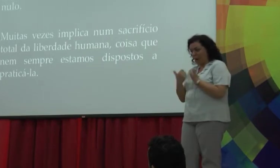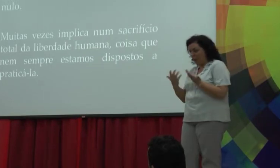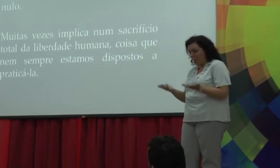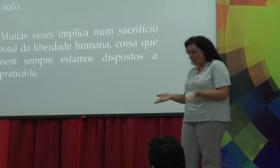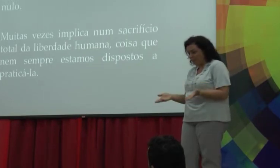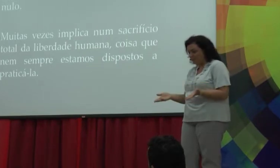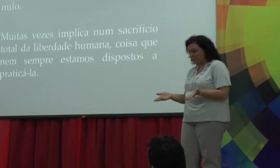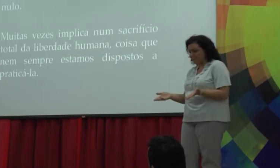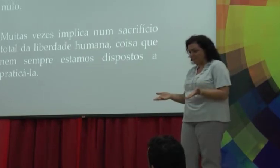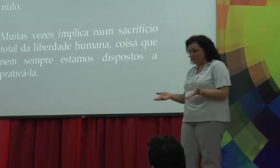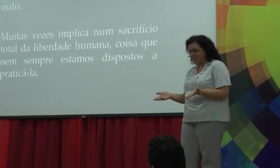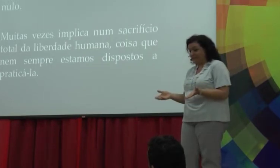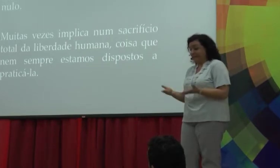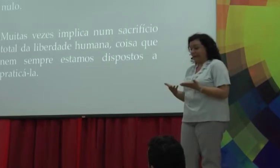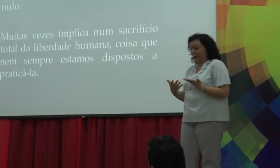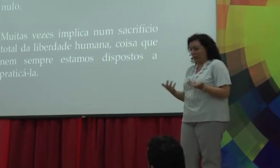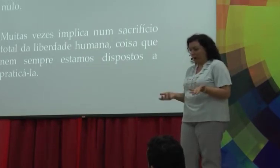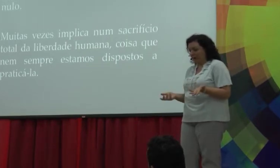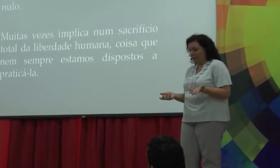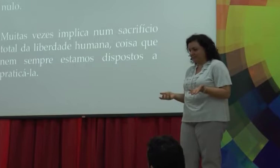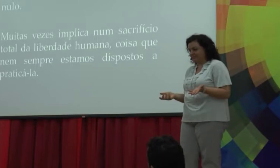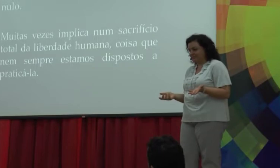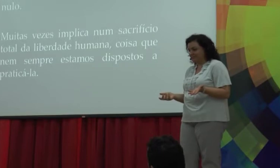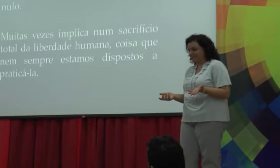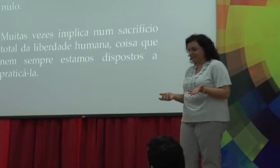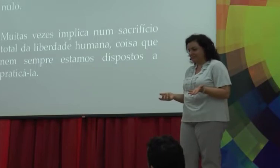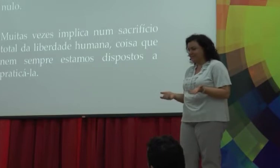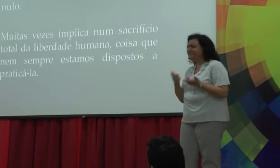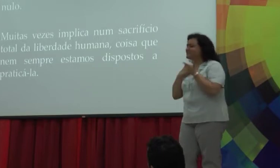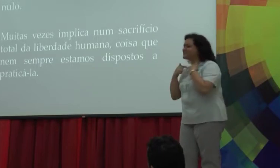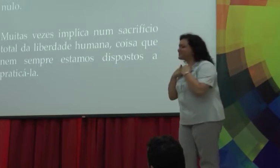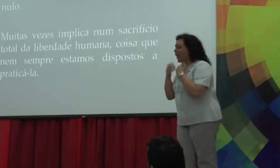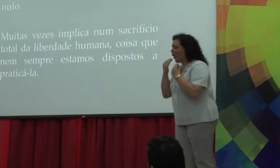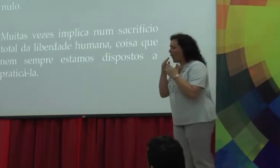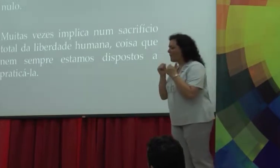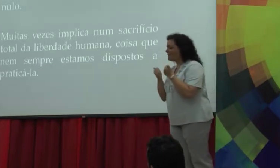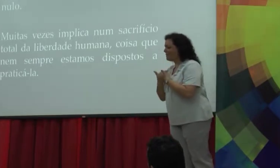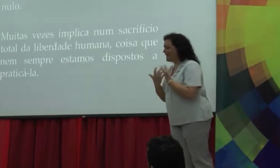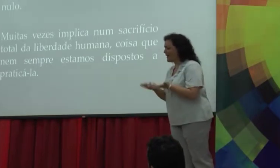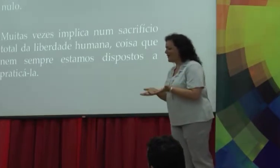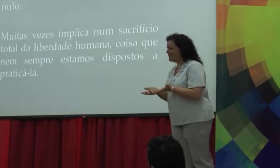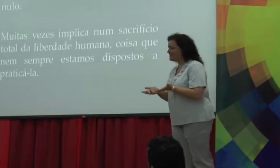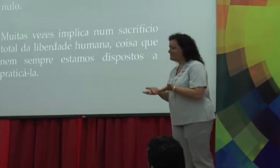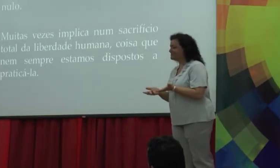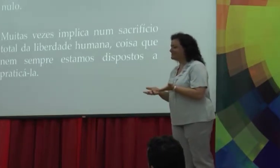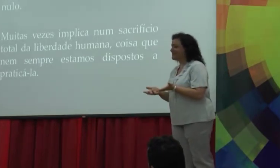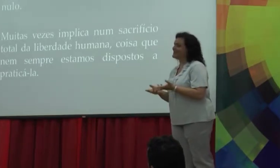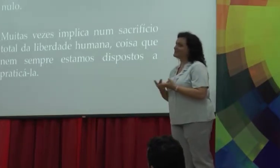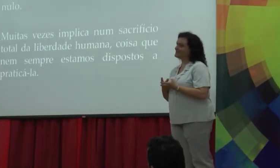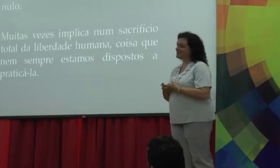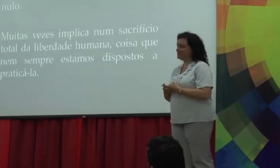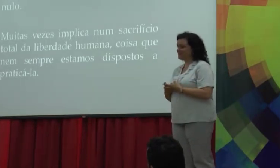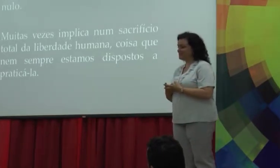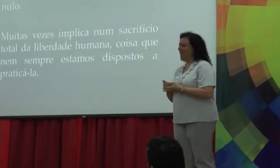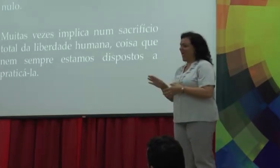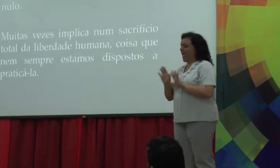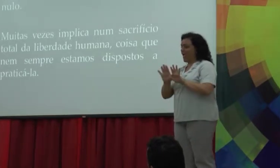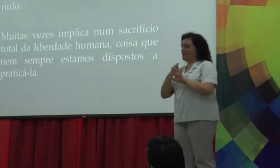E eu e meu marido vamos comer pão, mas o outro não tem pão. E agora? Ele tem vontade de comer